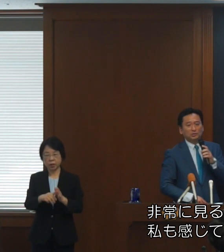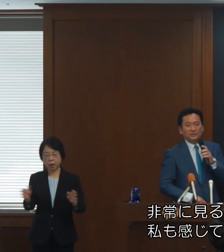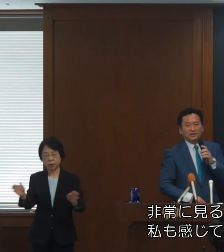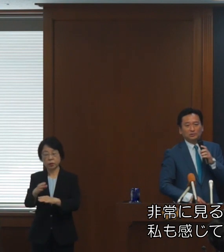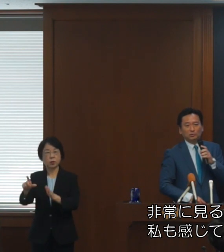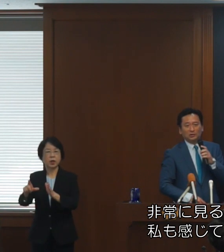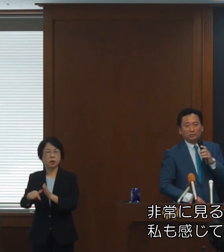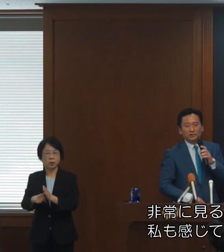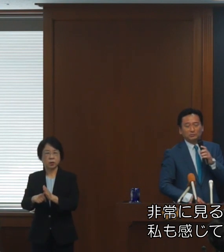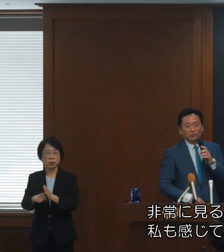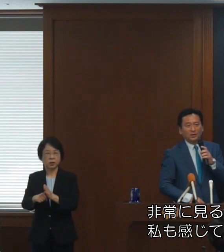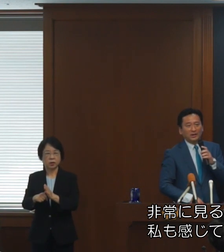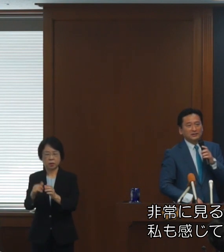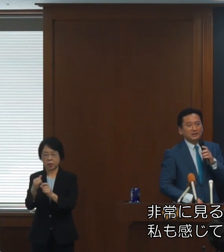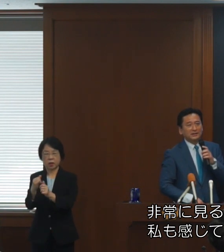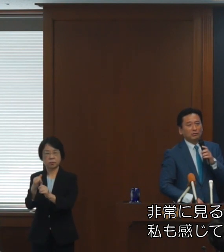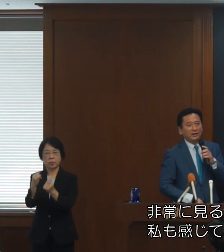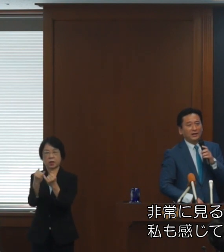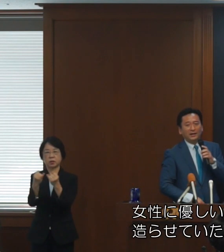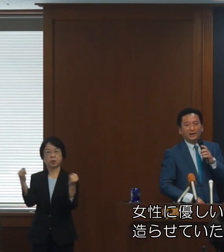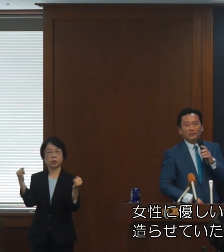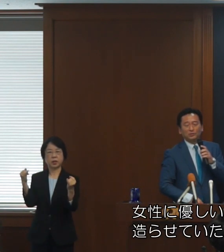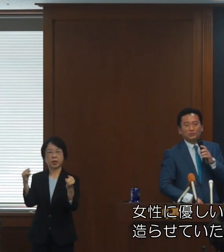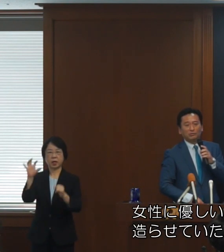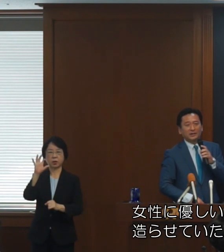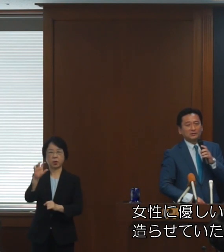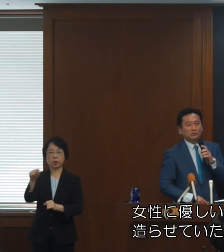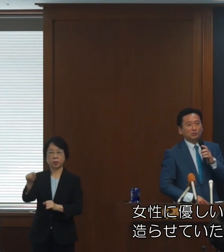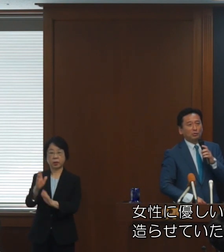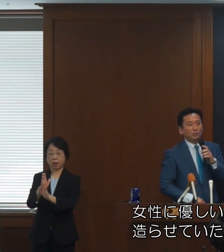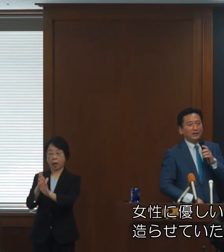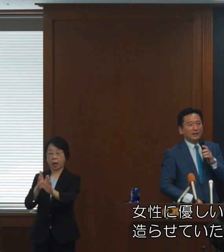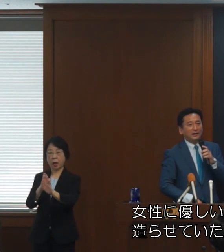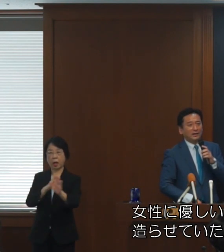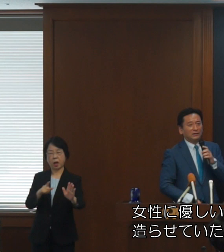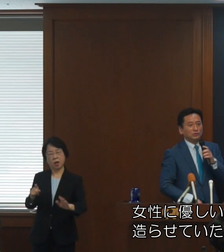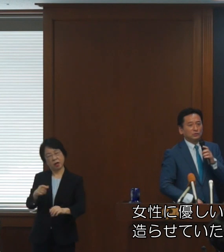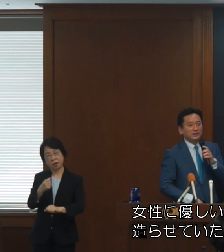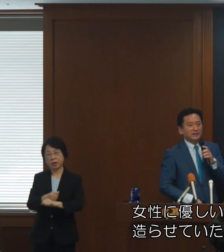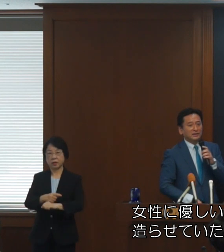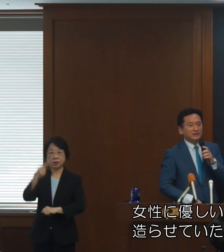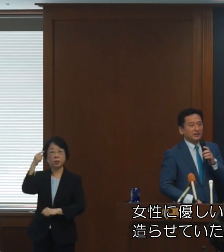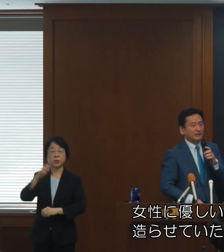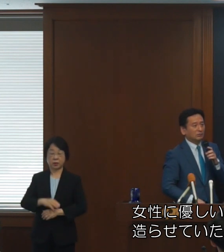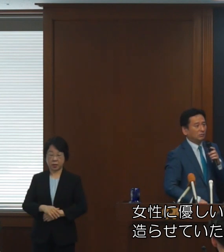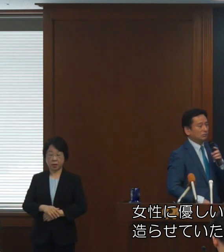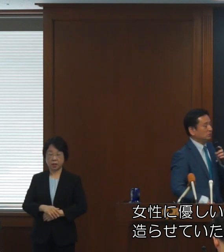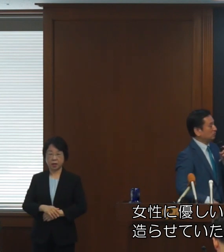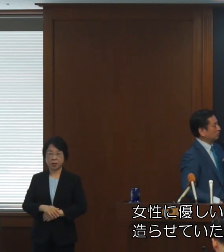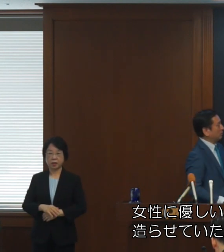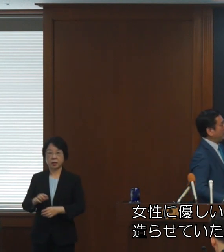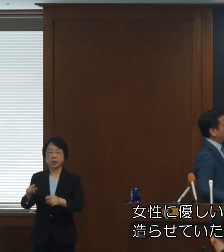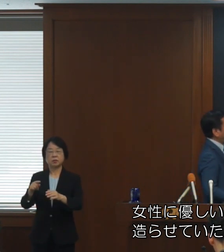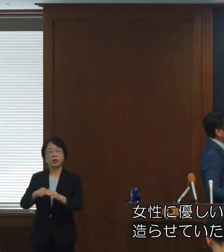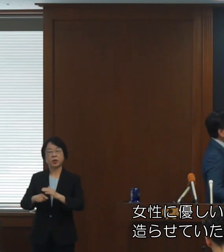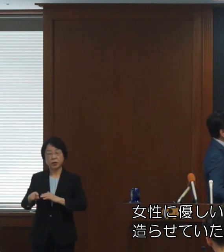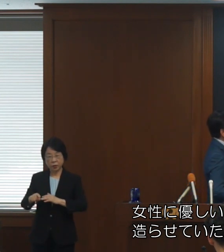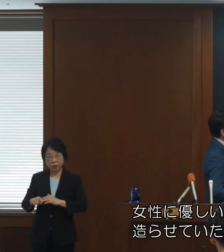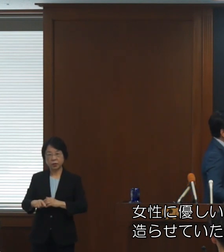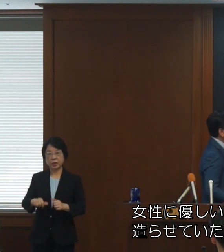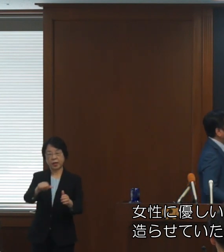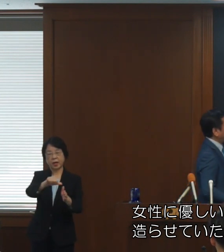見てて忍びない状況だと私も感じていたのでもうこれは作るところから女性に優しいアリーナということで